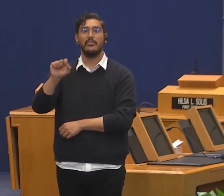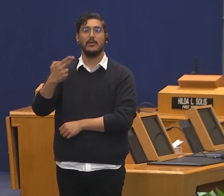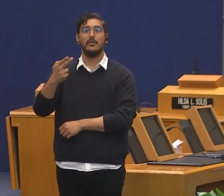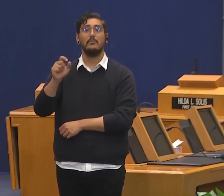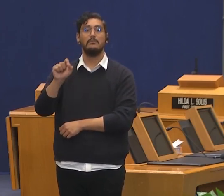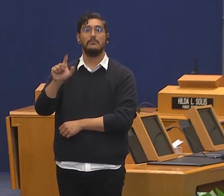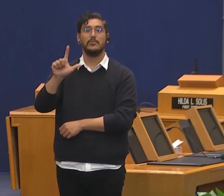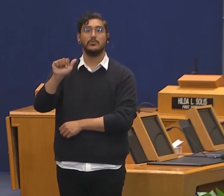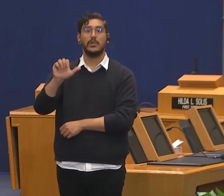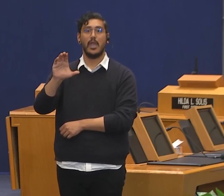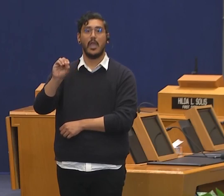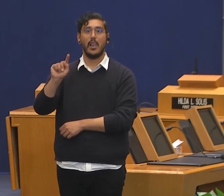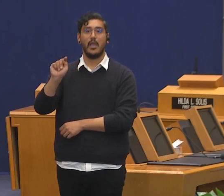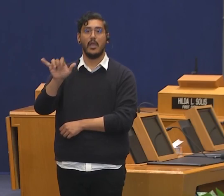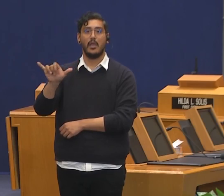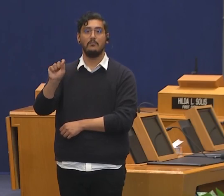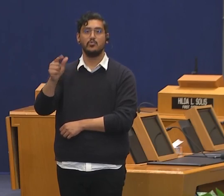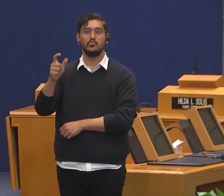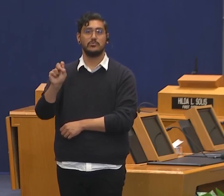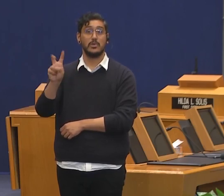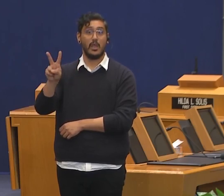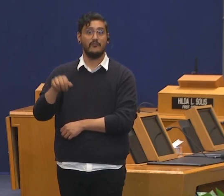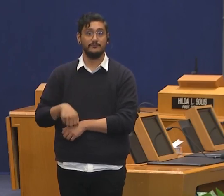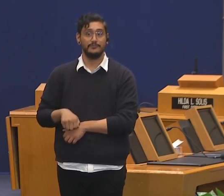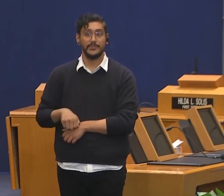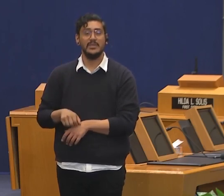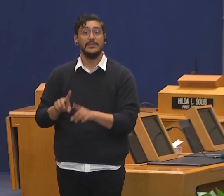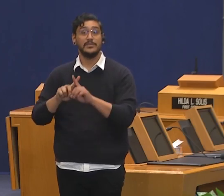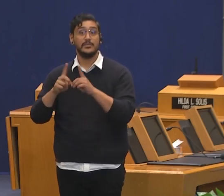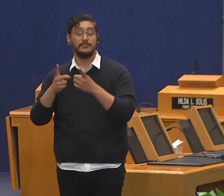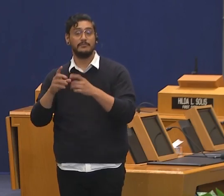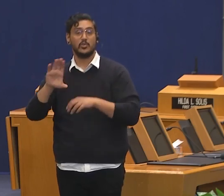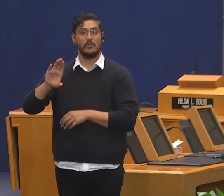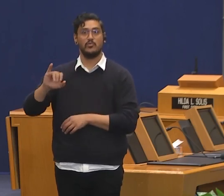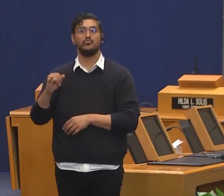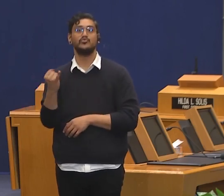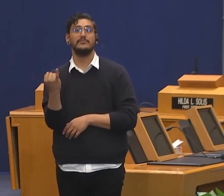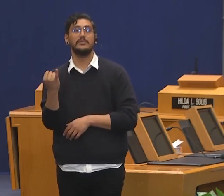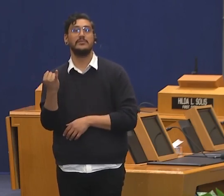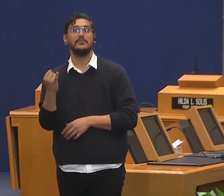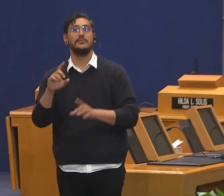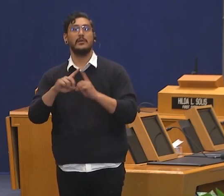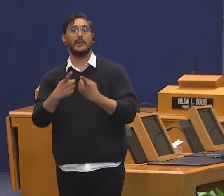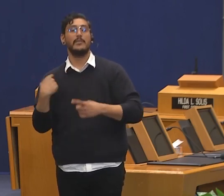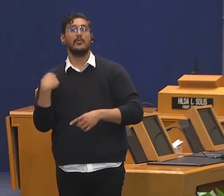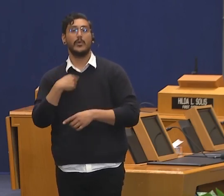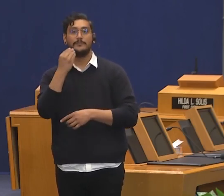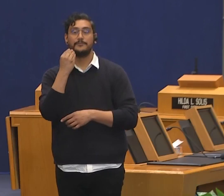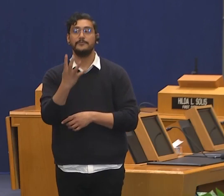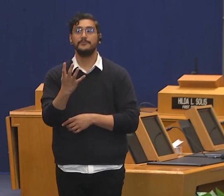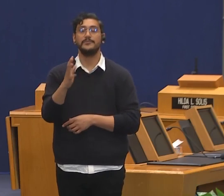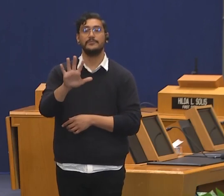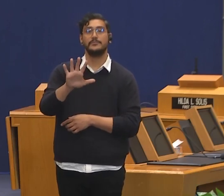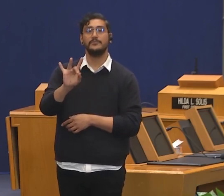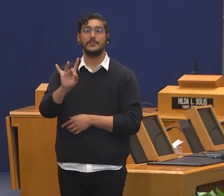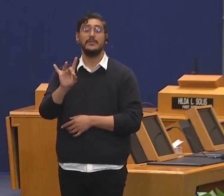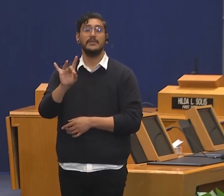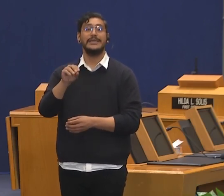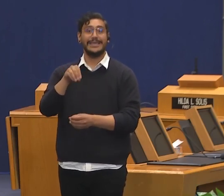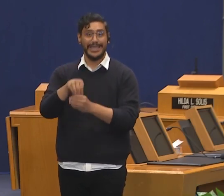publichealth.lacounty.gov. El Departamento del Alguacil del Condado de Los Ángeles informa 38 casos positivos entre el